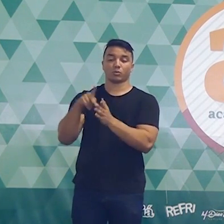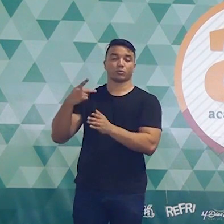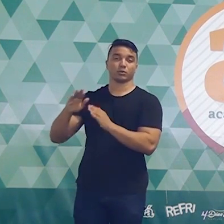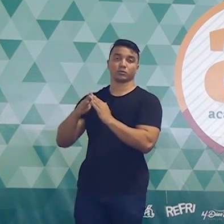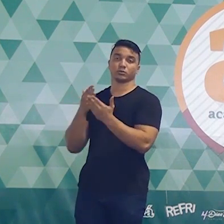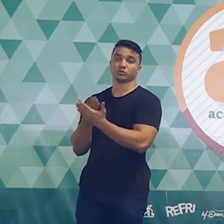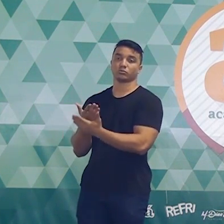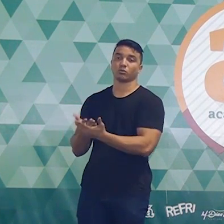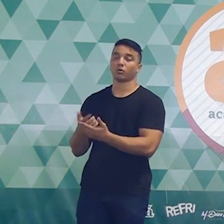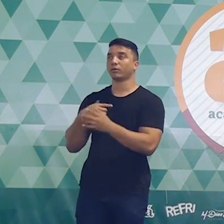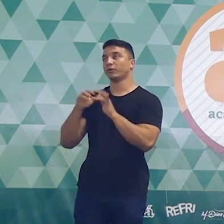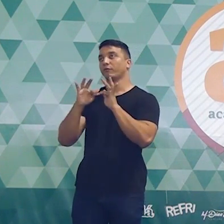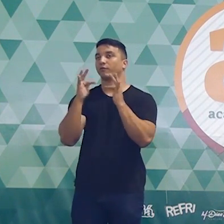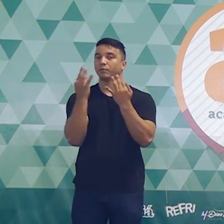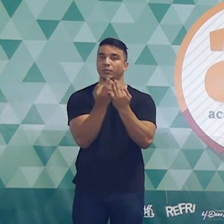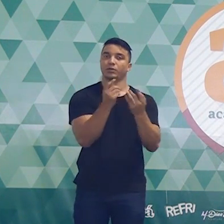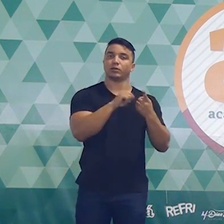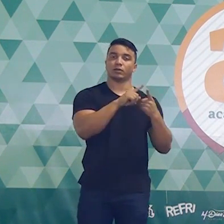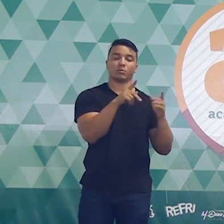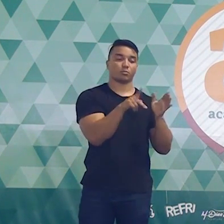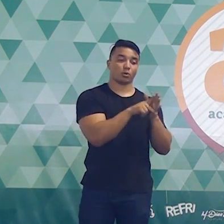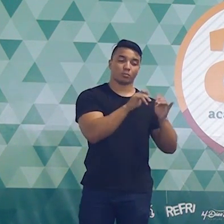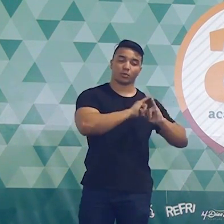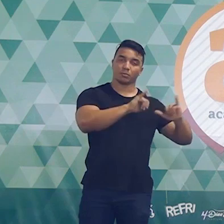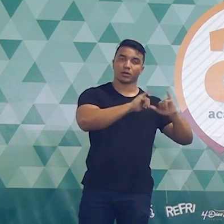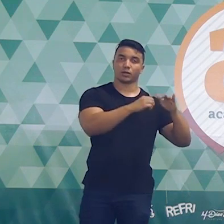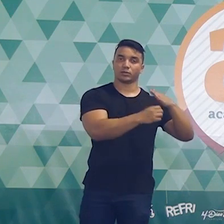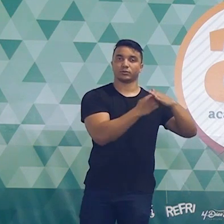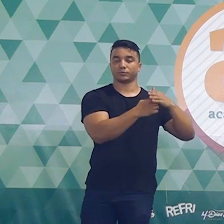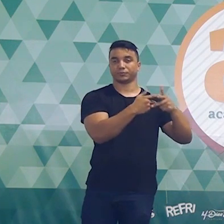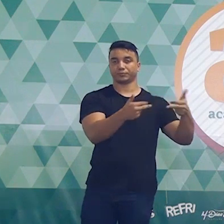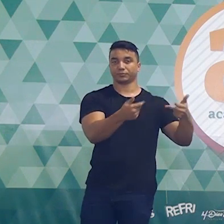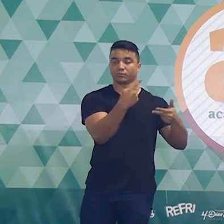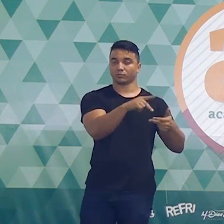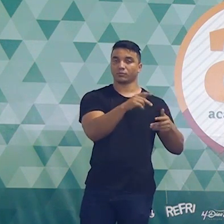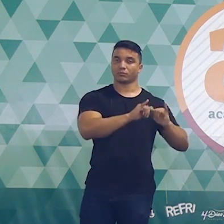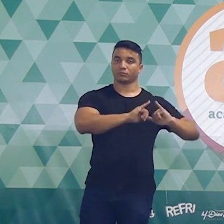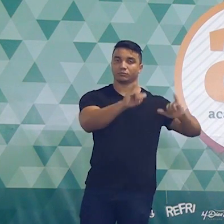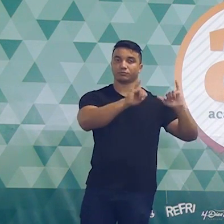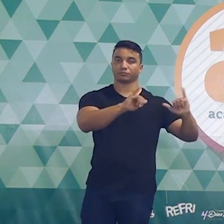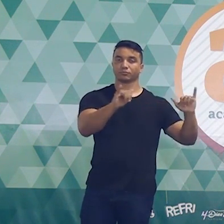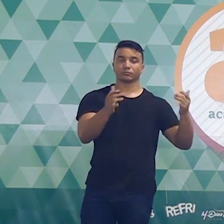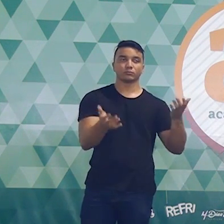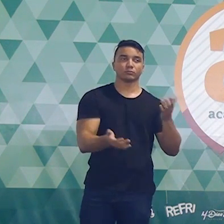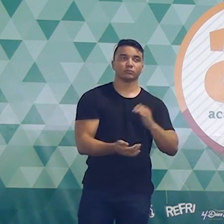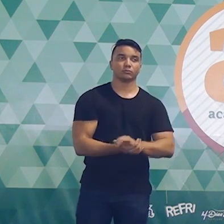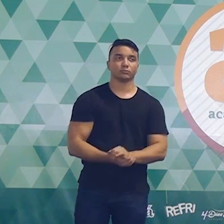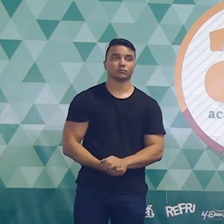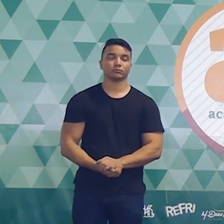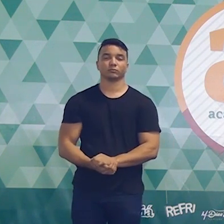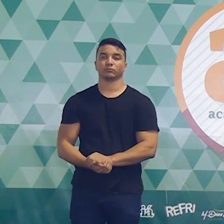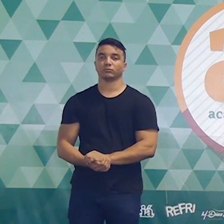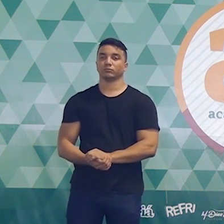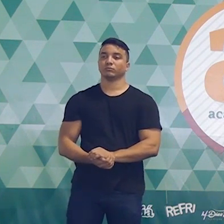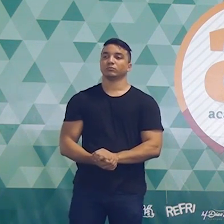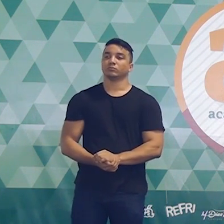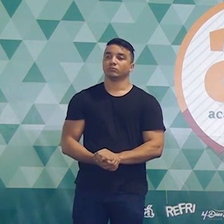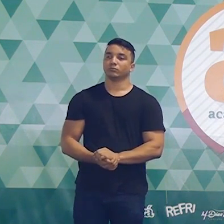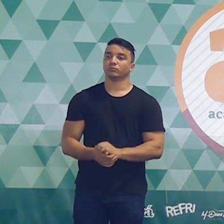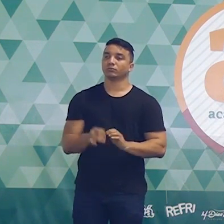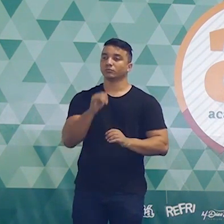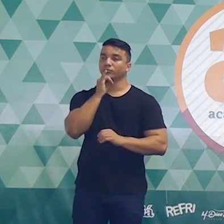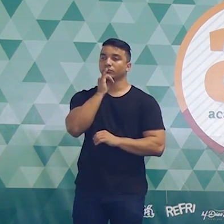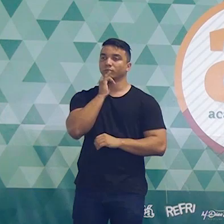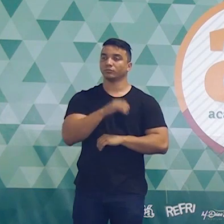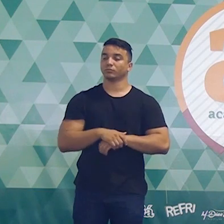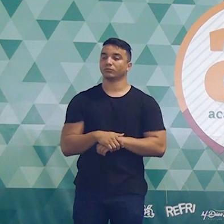escolas, das famílias, de setores da imprensa. Compreendem, pessoal? Compreendem? A imprensa,